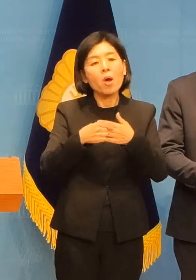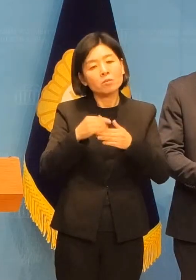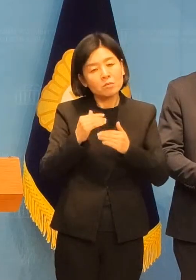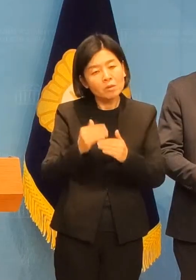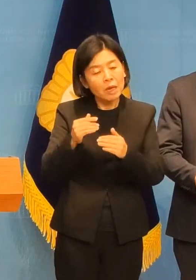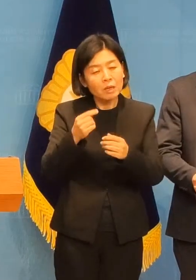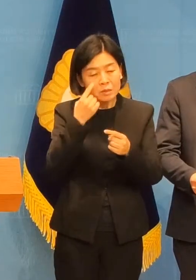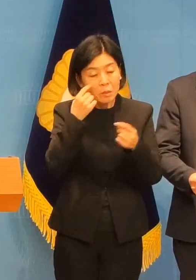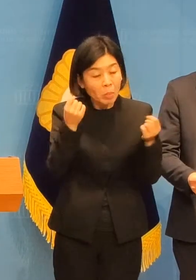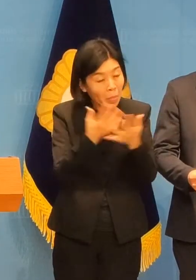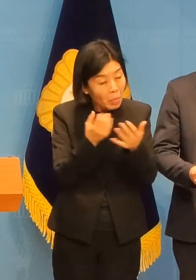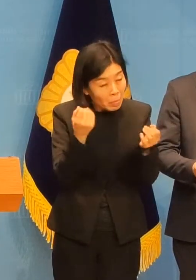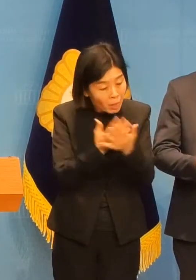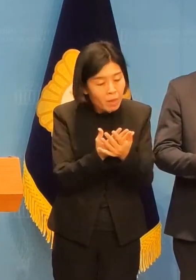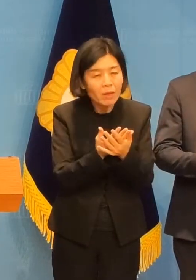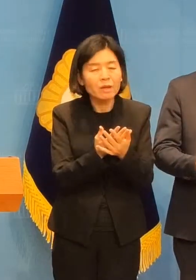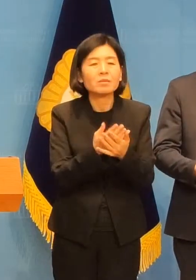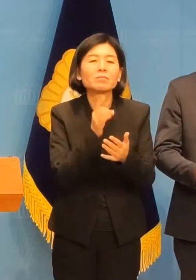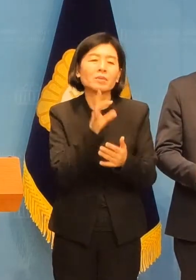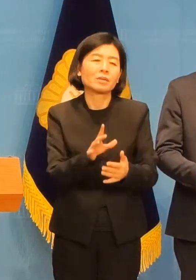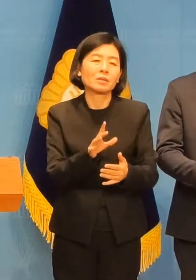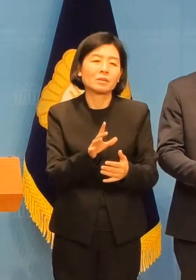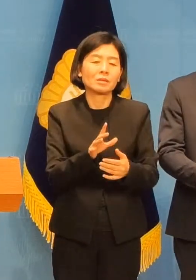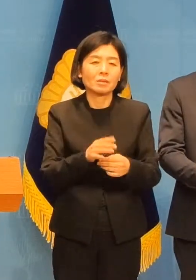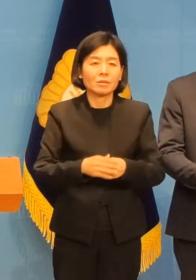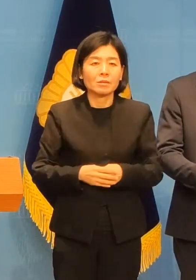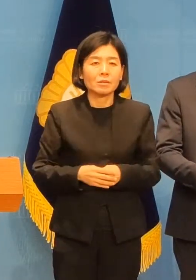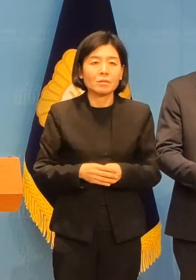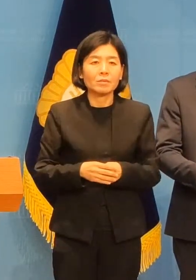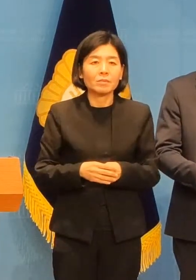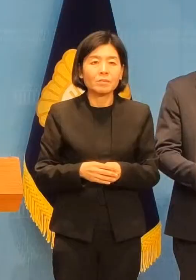눈을 가리려는 얕은 술수에 지나지 않습니다.